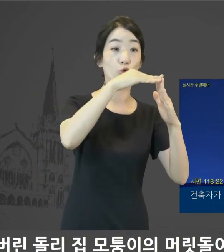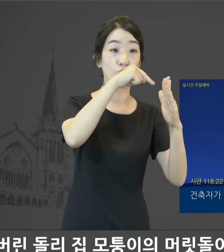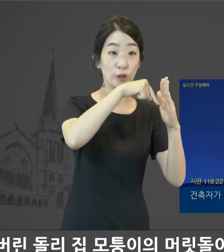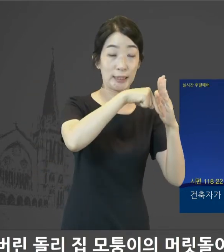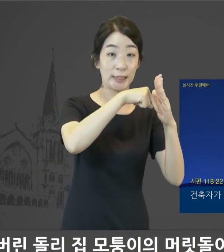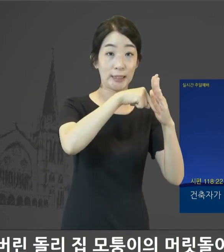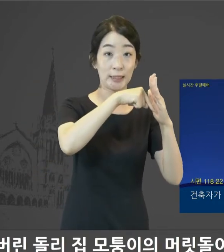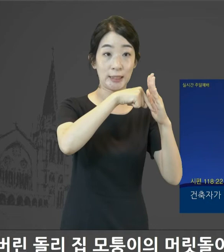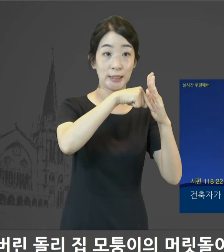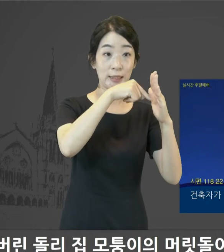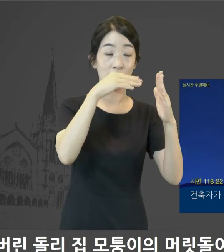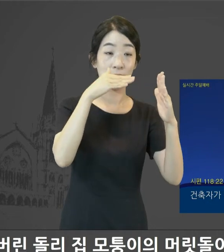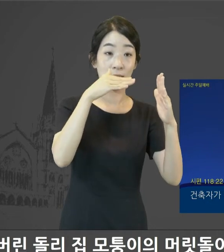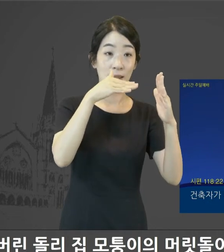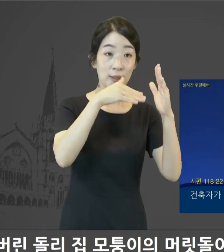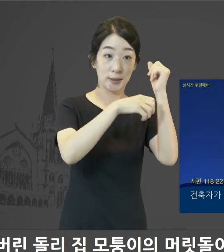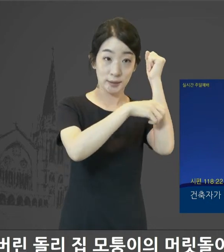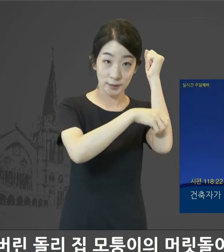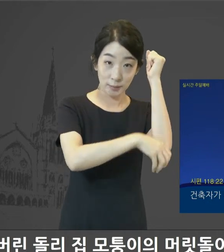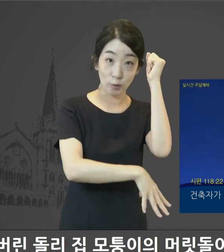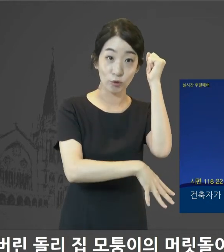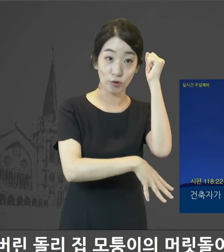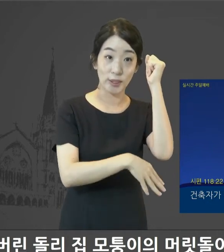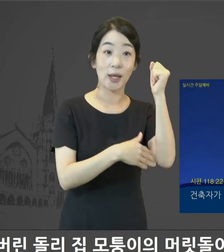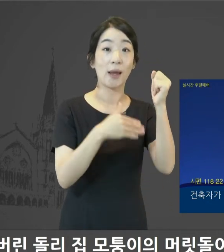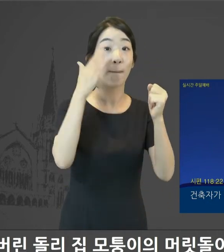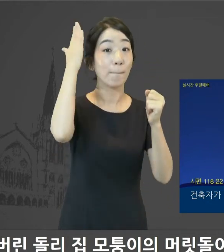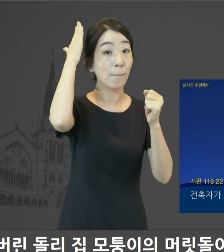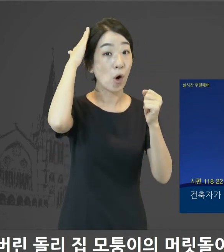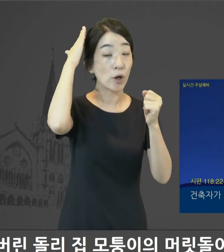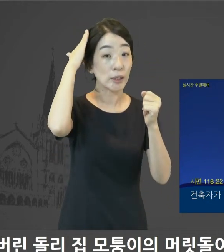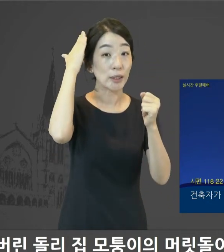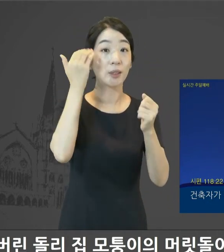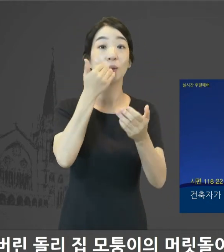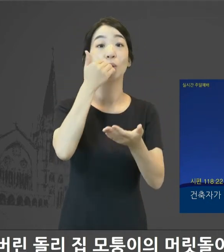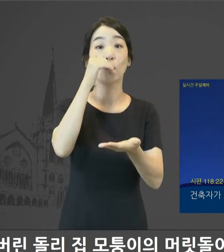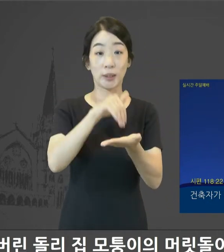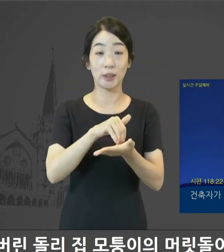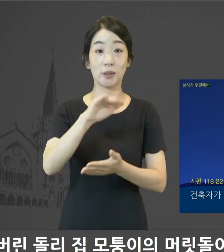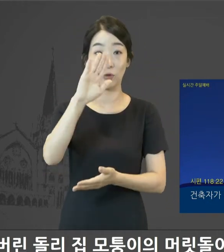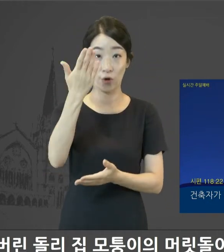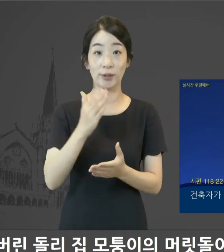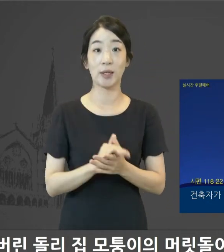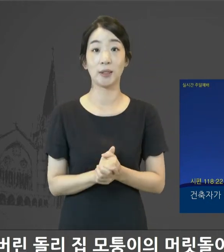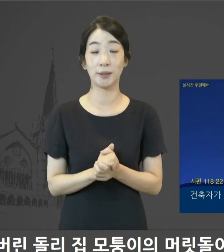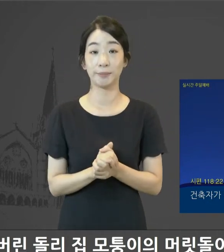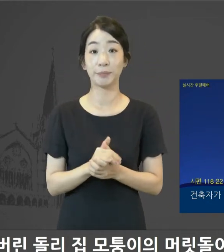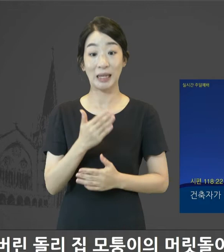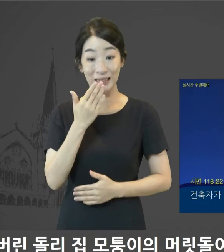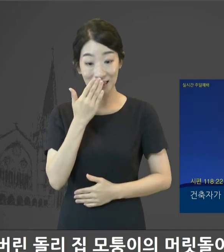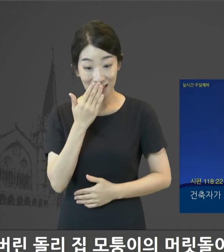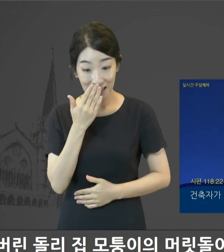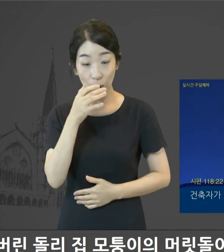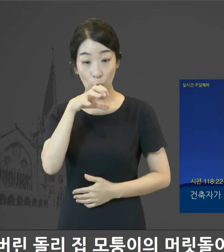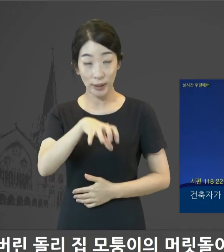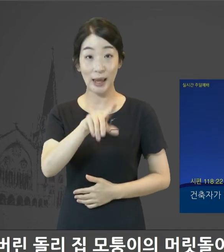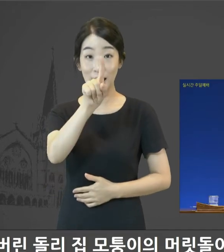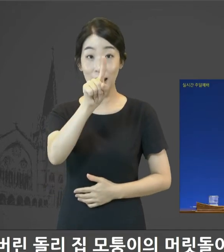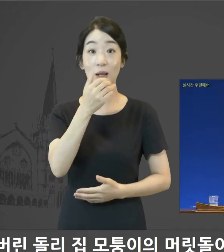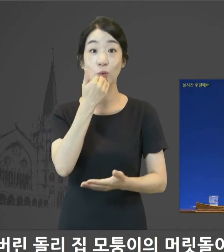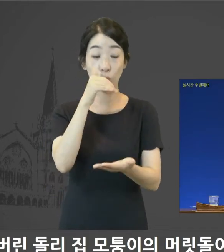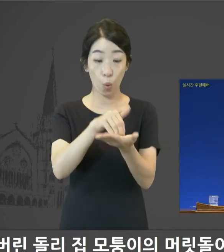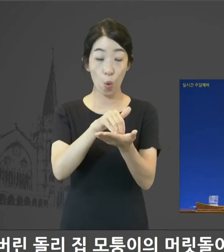건축자가 버린 돌이라는 말은 무슨 뜻이냐면, 아까 이사야서 예언하고 연결해 보면 시온에 한 돌을 두었는데 그